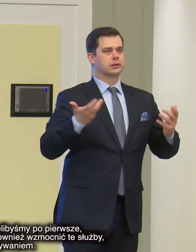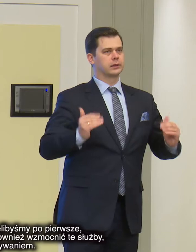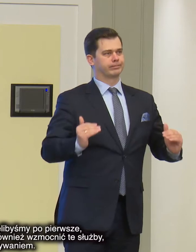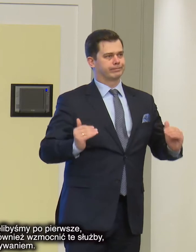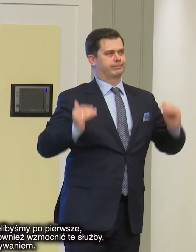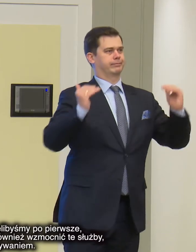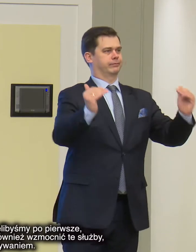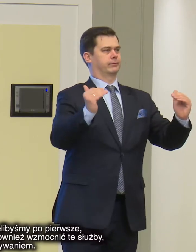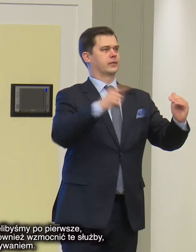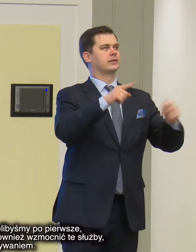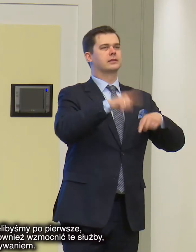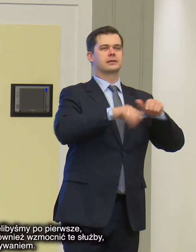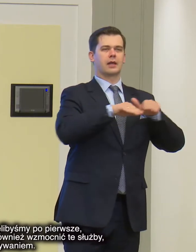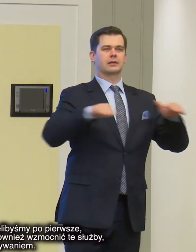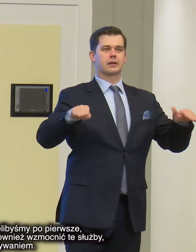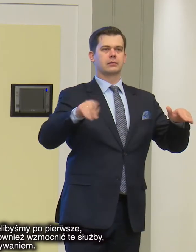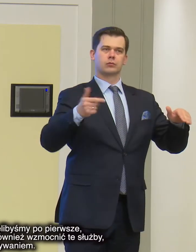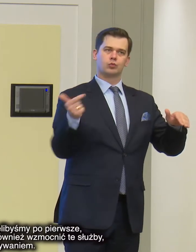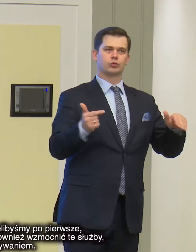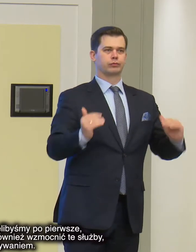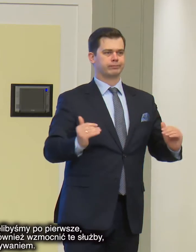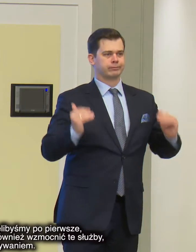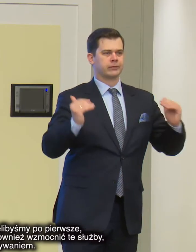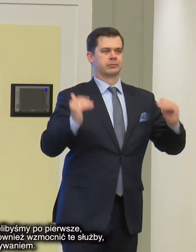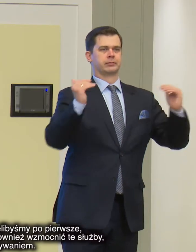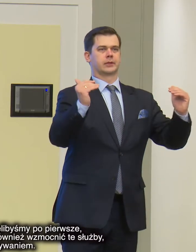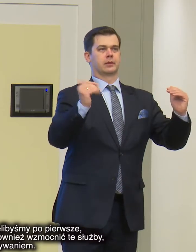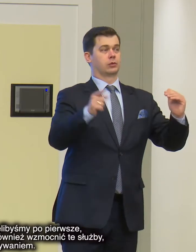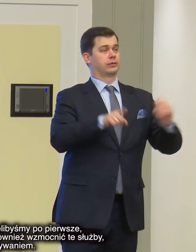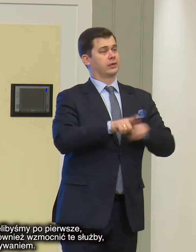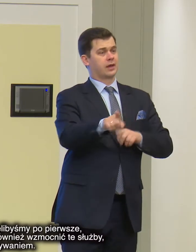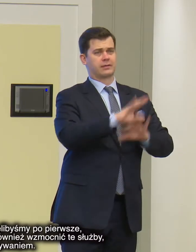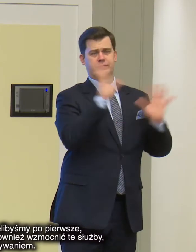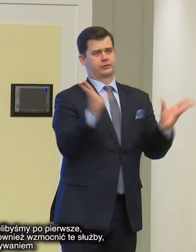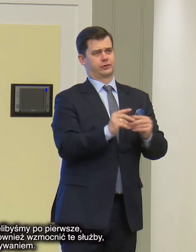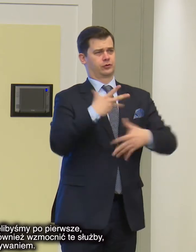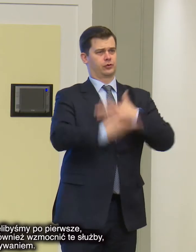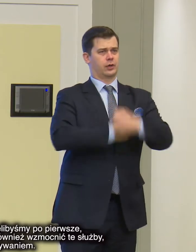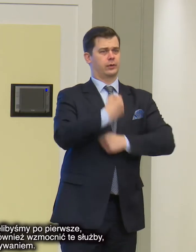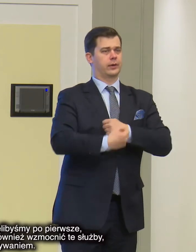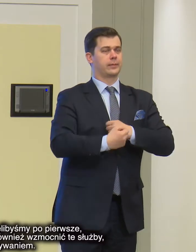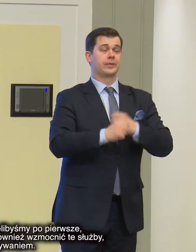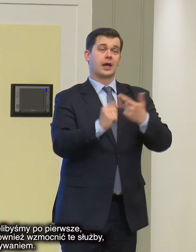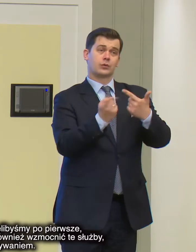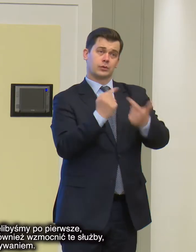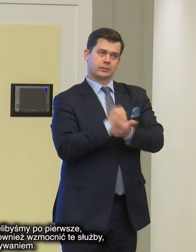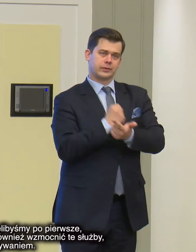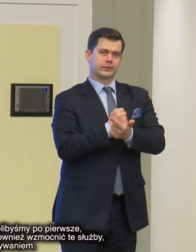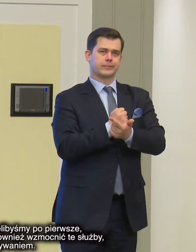podnieść te standardy, aby dostępność dotyczyła całego spektrum działań, ale również